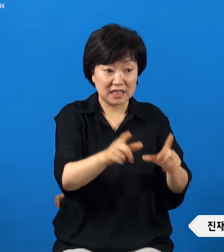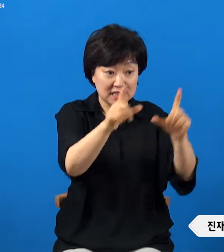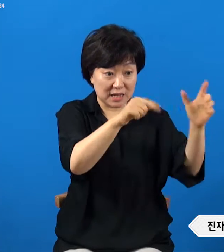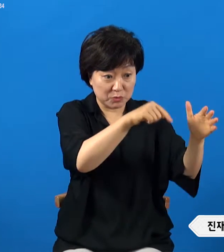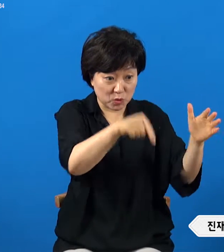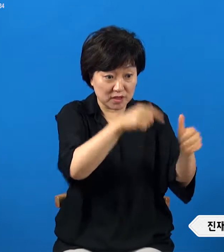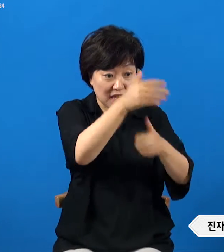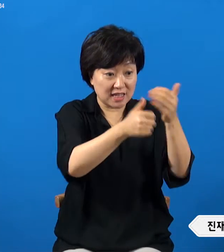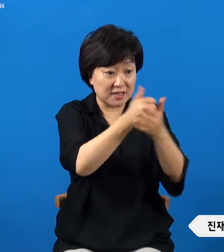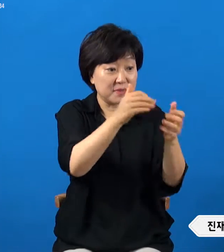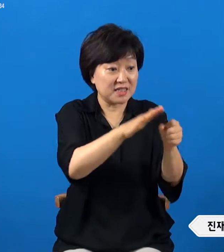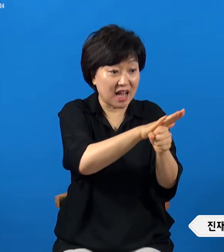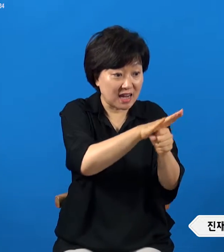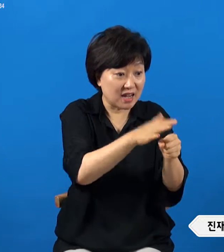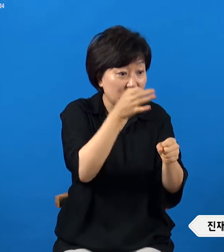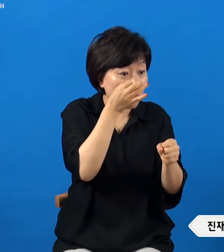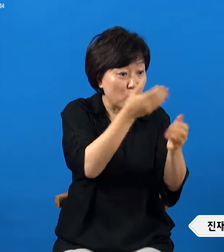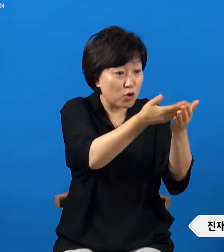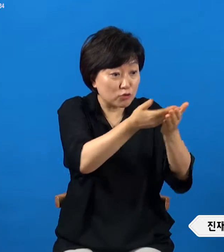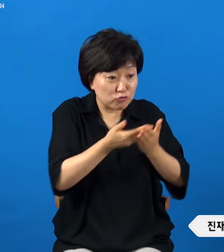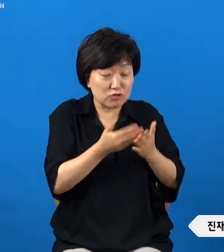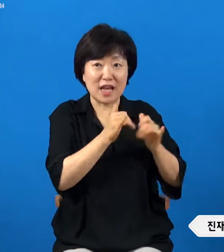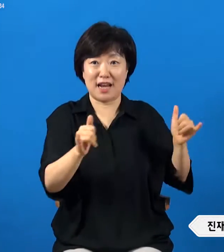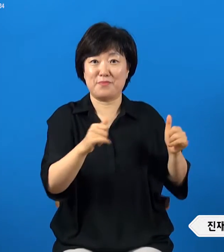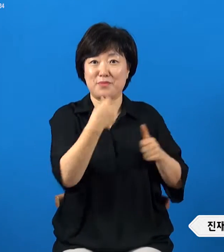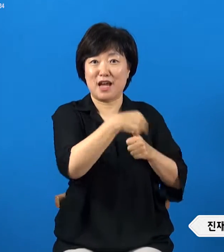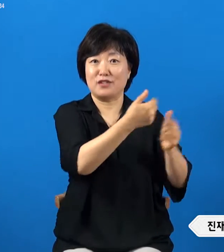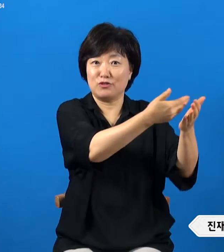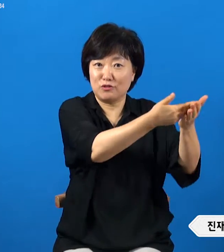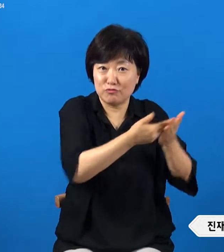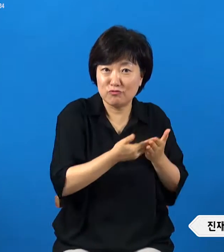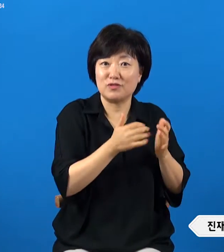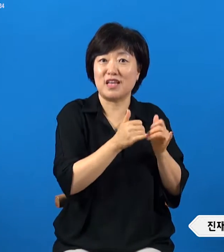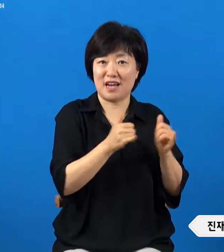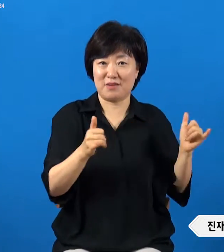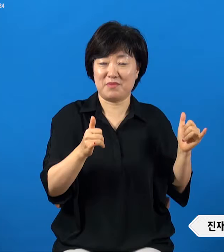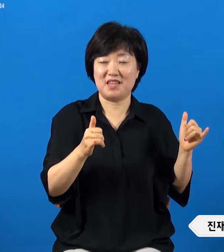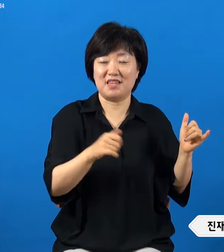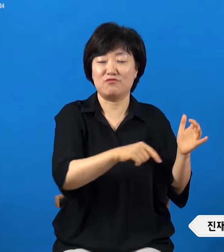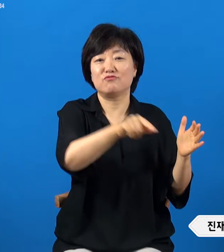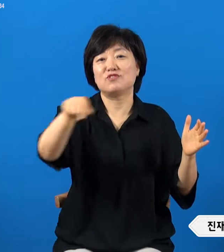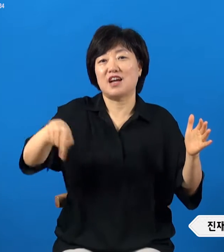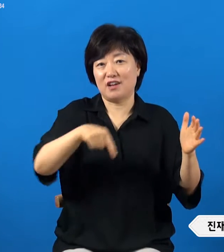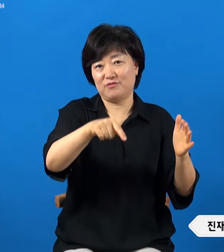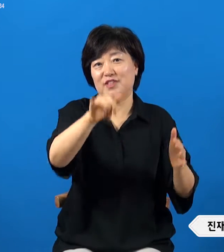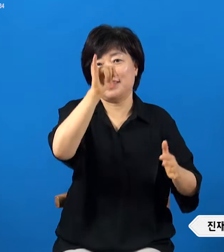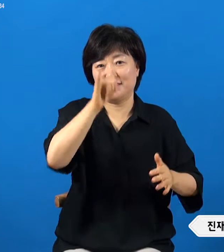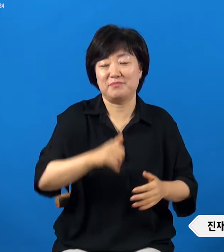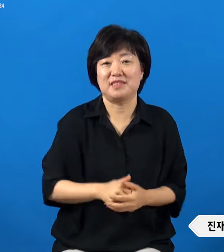사람들이 있습니다. 증인의 삶을 보여준 사람들이 우리 가운데 있습니다.